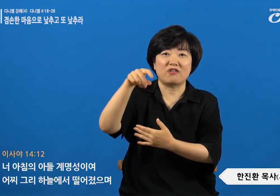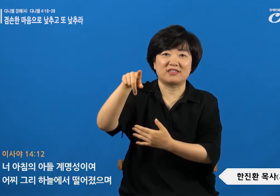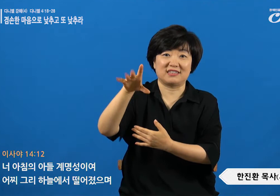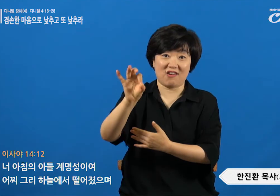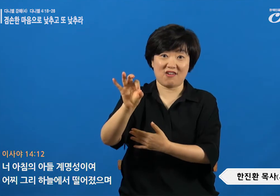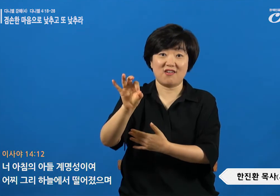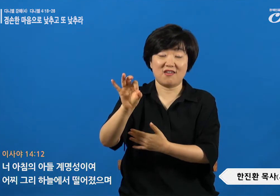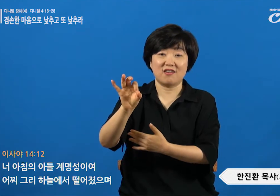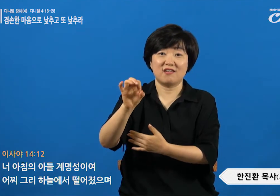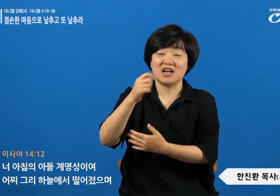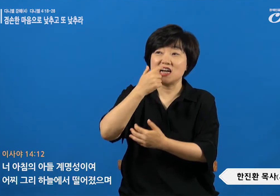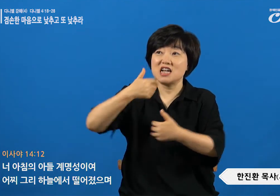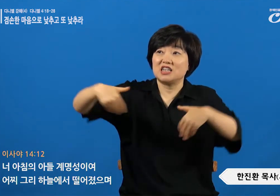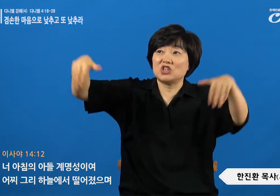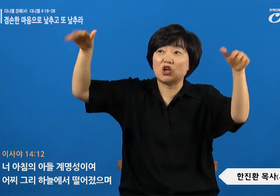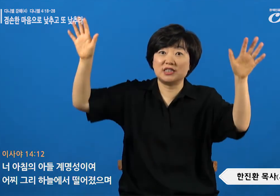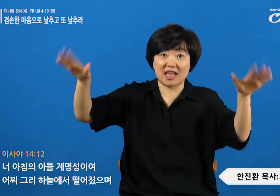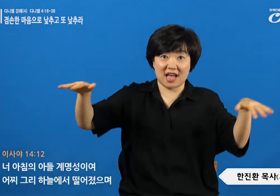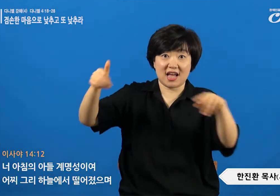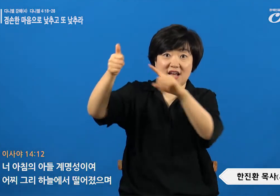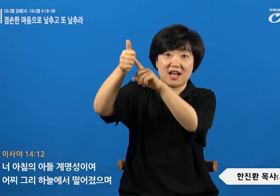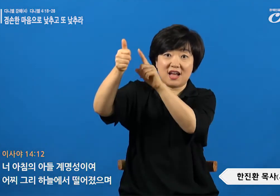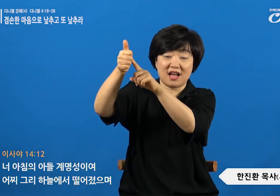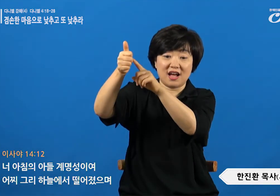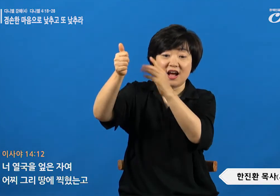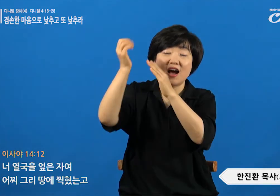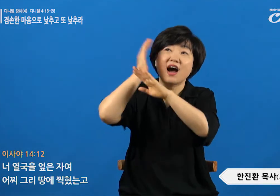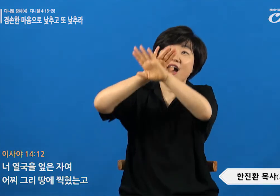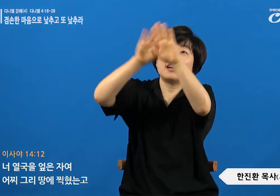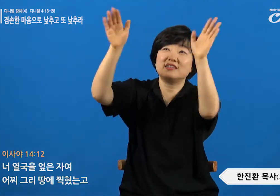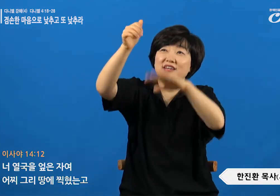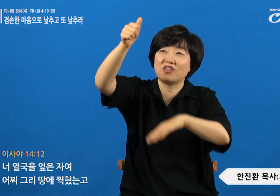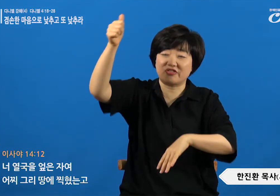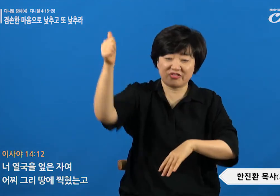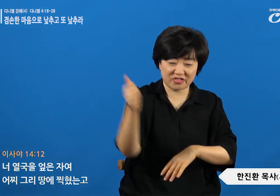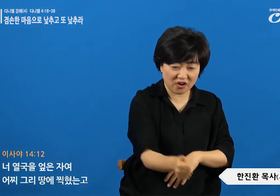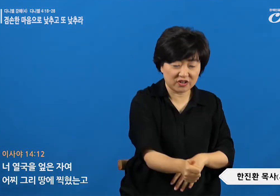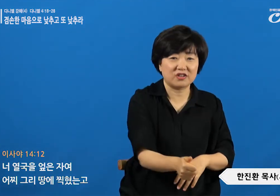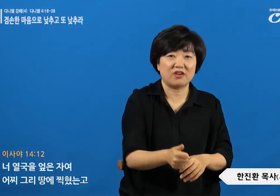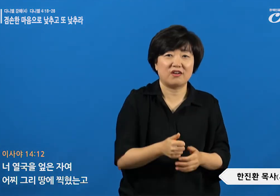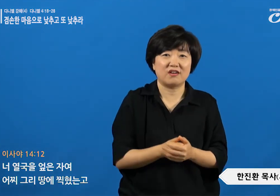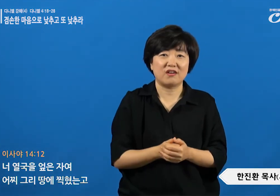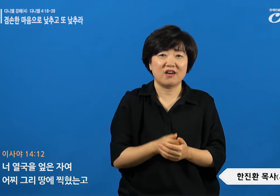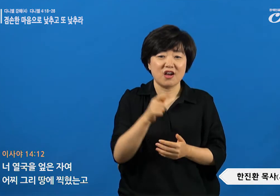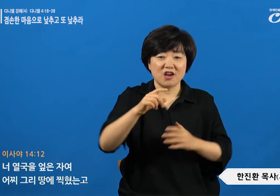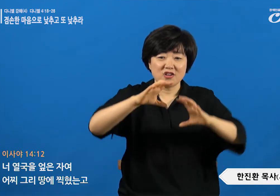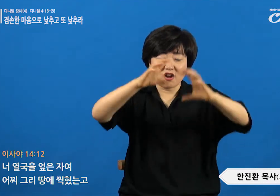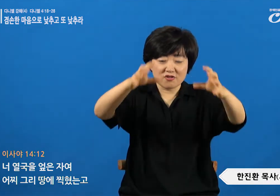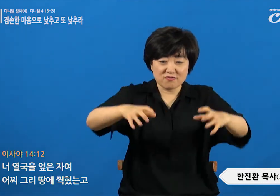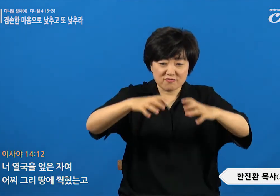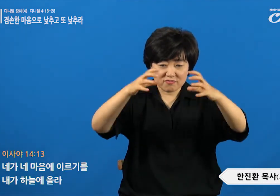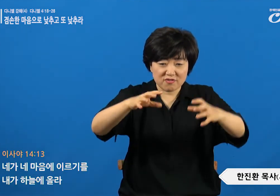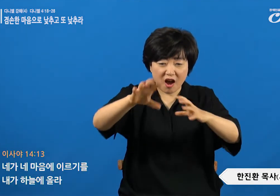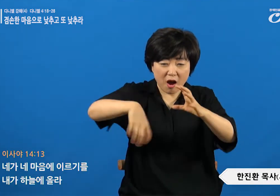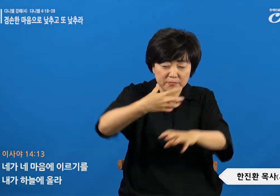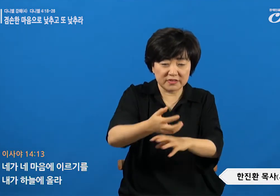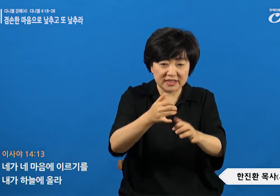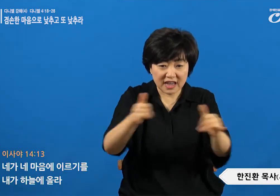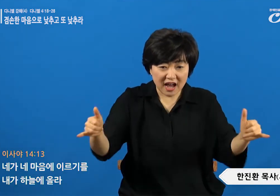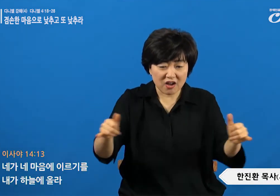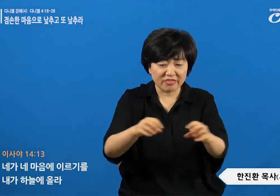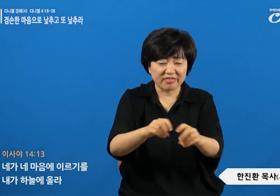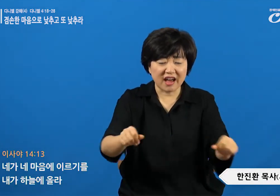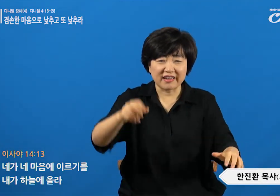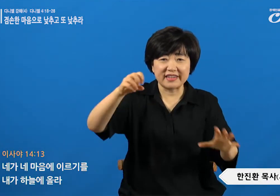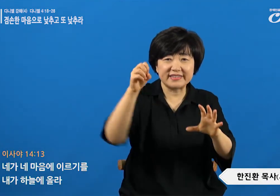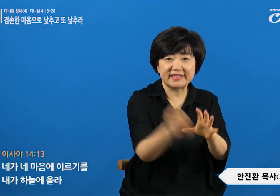천사 루시퍼를 말합니다. 어찌 그리 하늘에서 떨어졌으며 너 열국을 엎은 자여 어찌 그리 땅에 찍혔는고. 네가